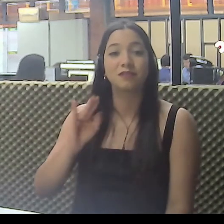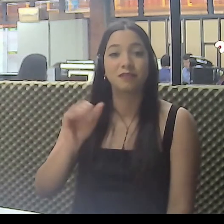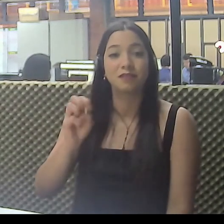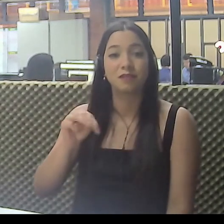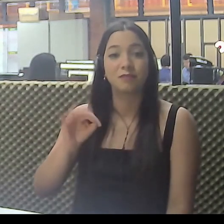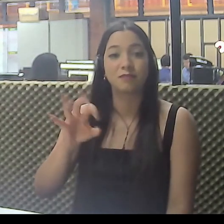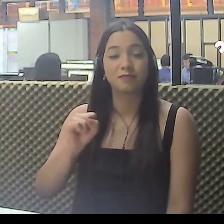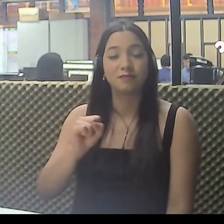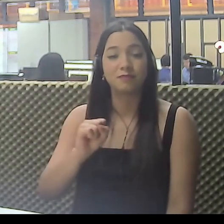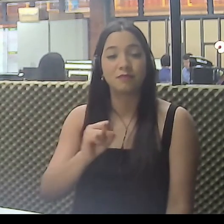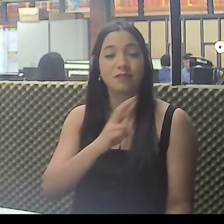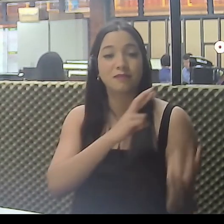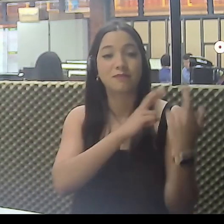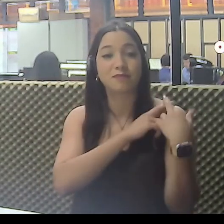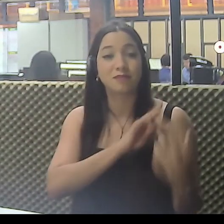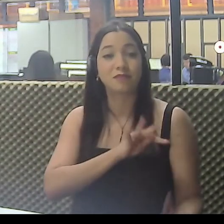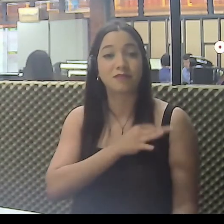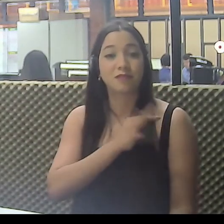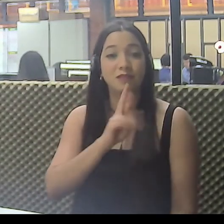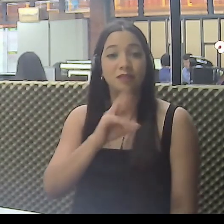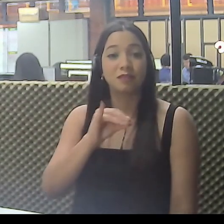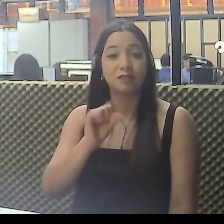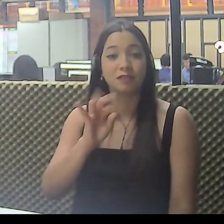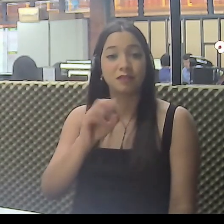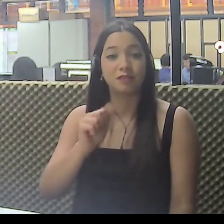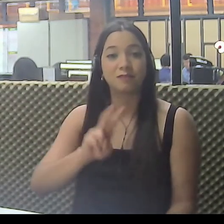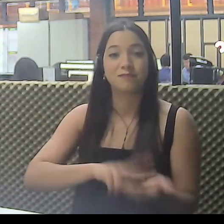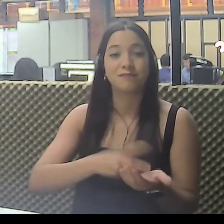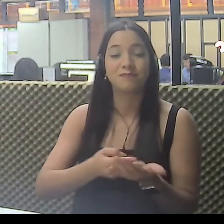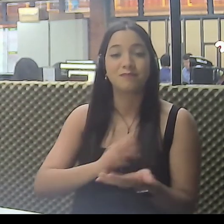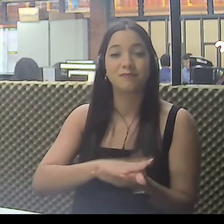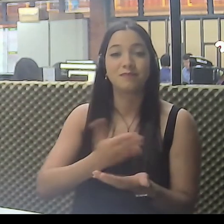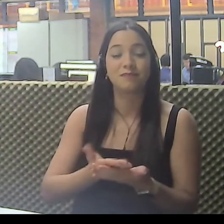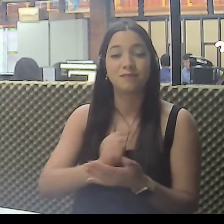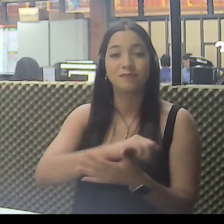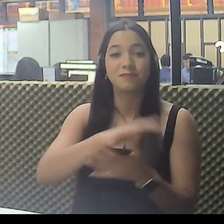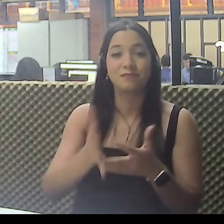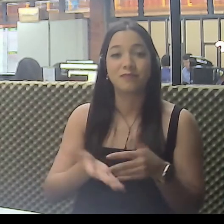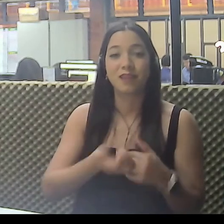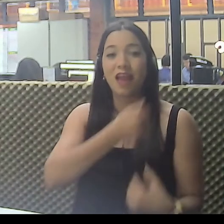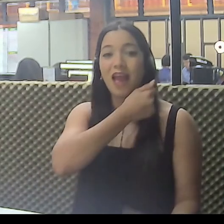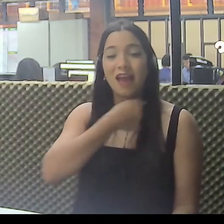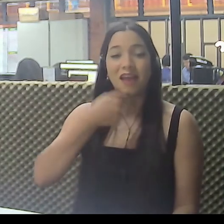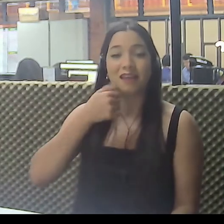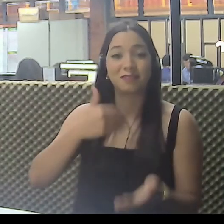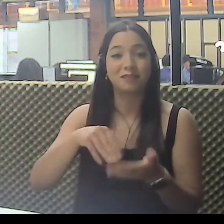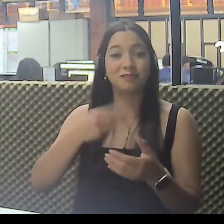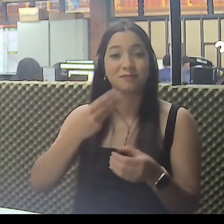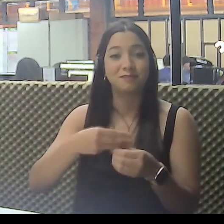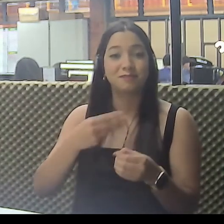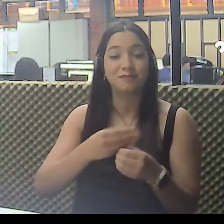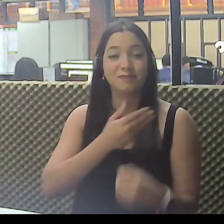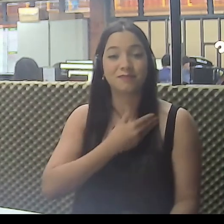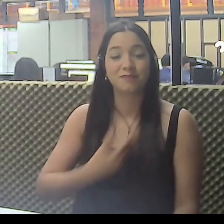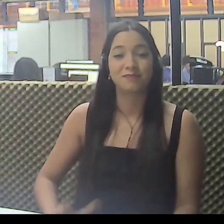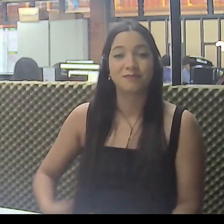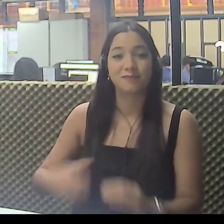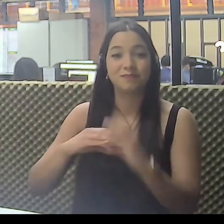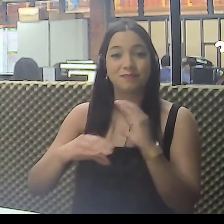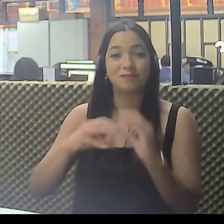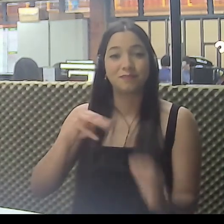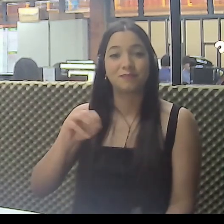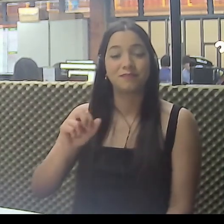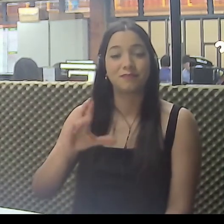Montes. Responsável técnico, Cristiano Silva. Tradução em Libras, Amanda Valentim. Secretário Municipal de Governo e